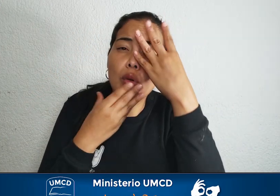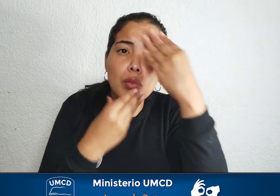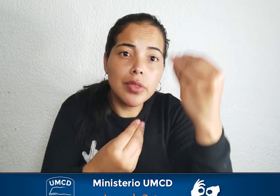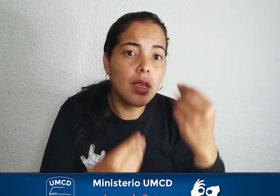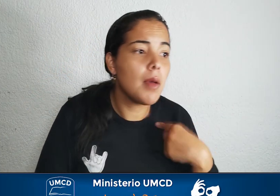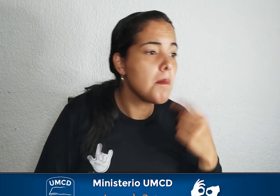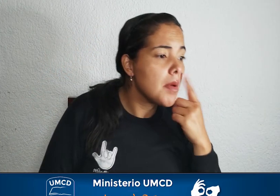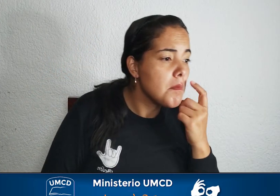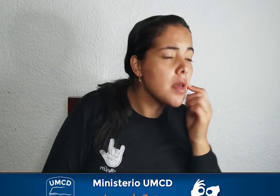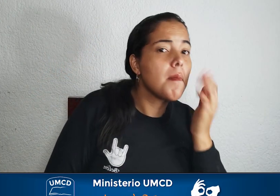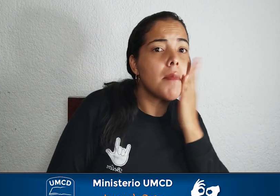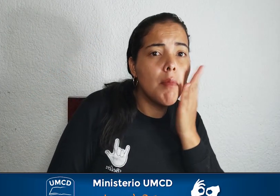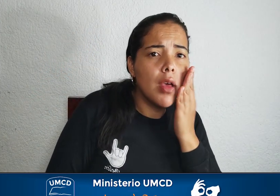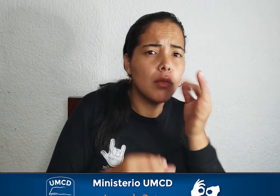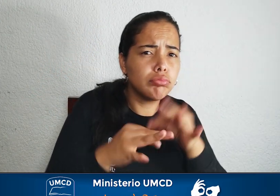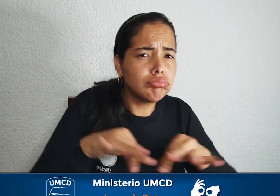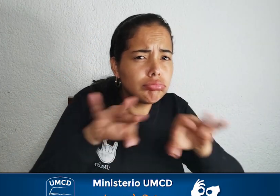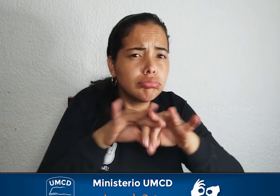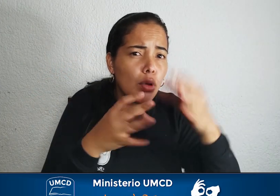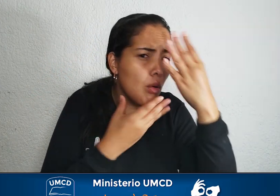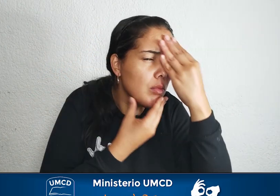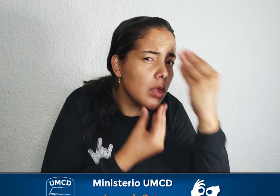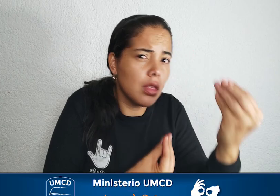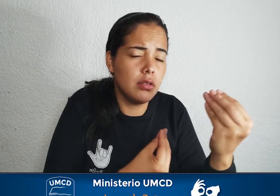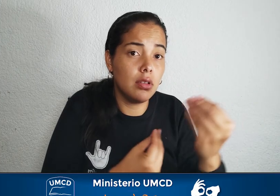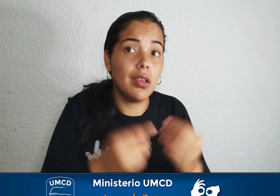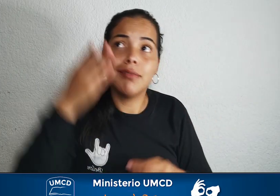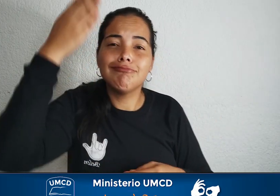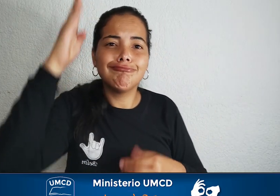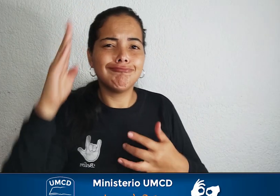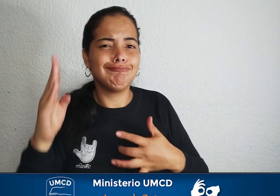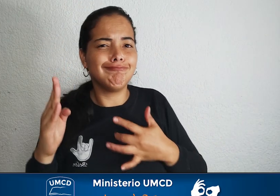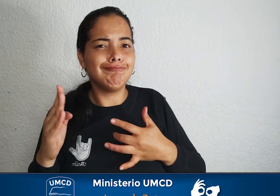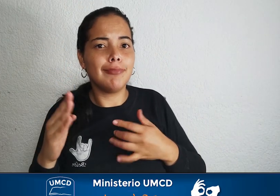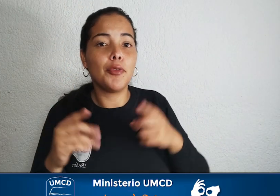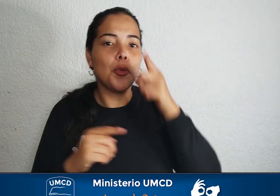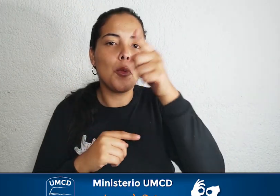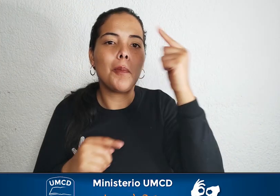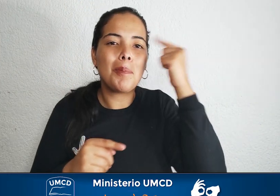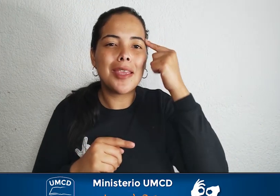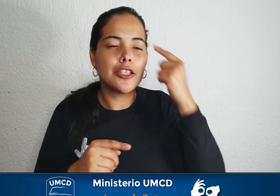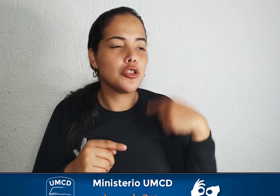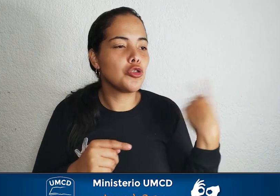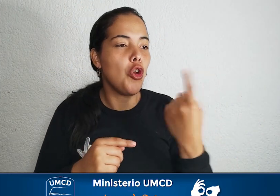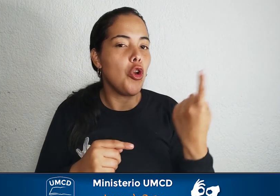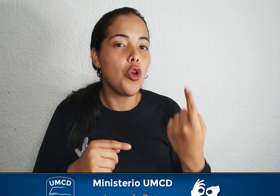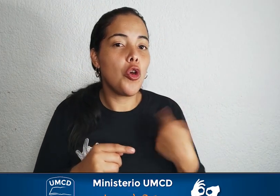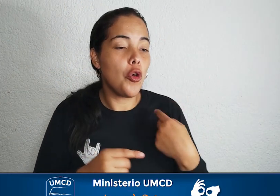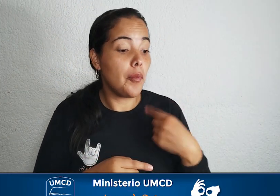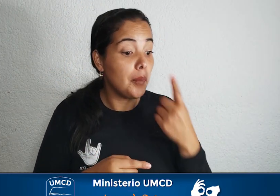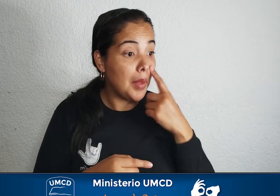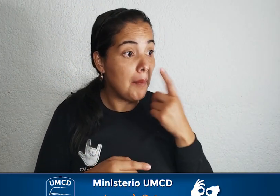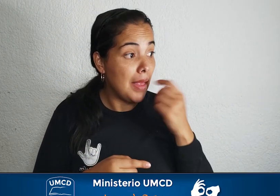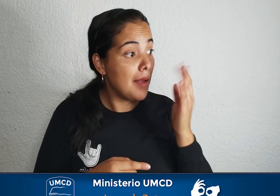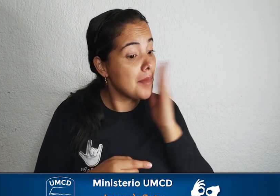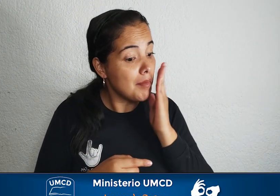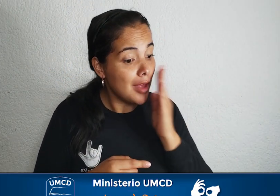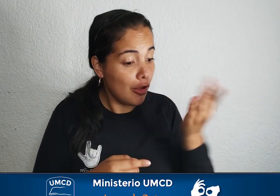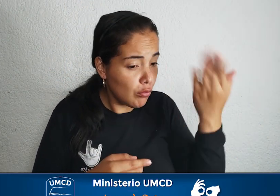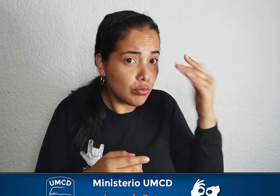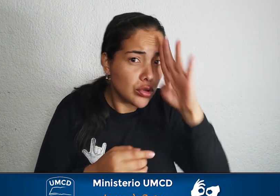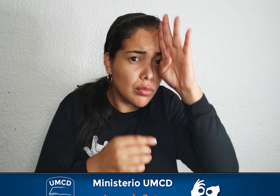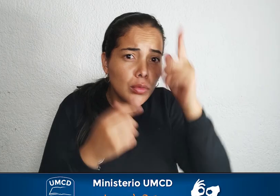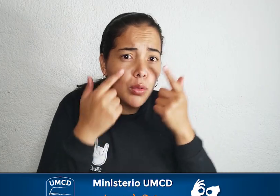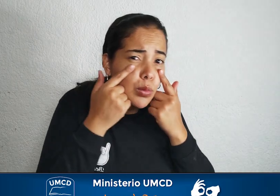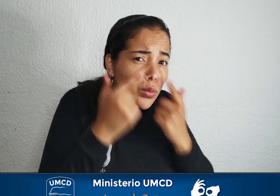nuestros padres. Hoy en día se utiliza una frase diferente. Padre no es el que te crió, no es el que te dio la vida, sino el que